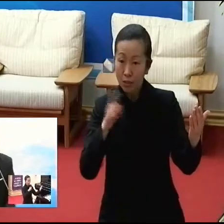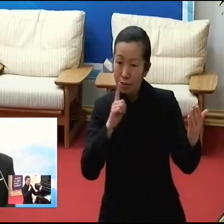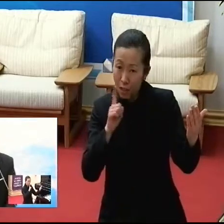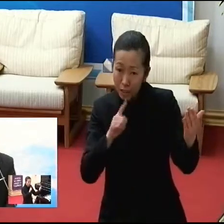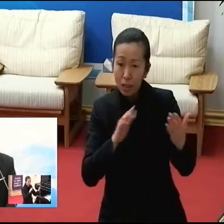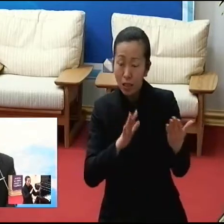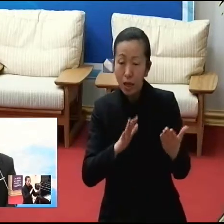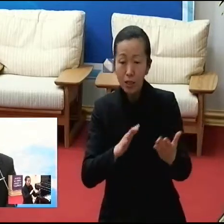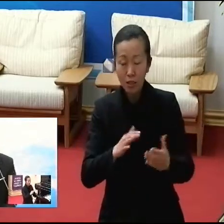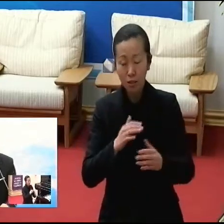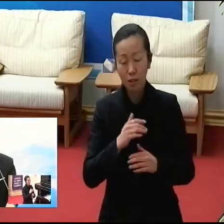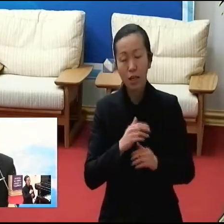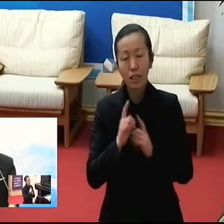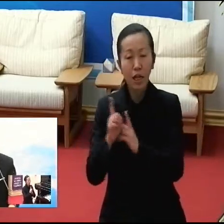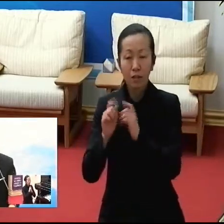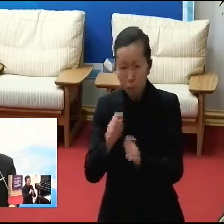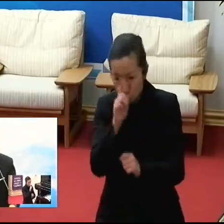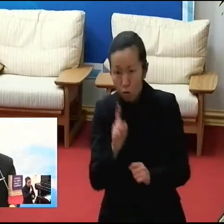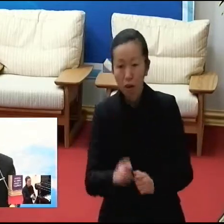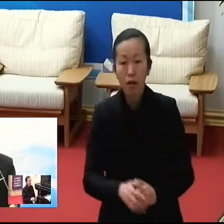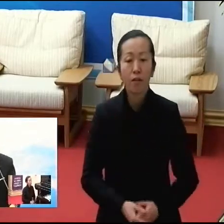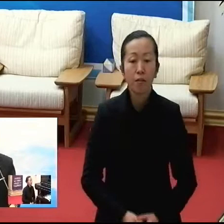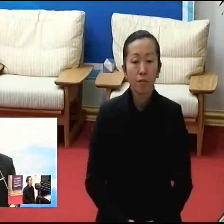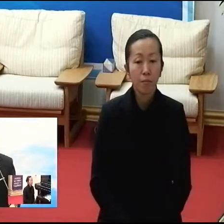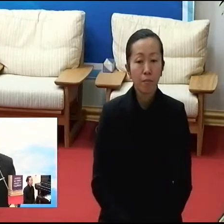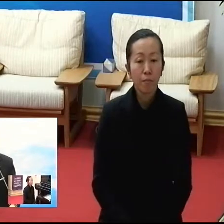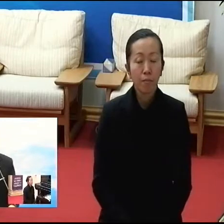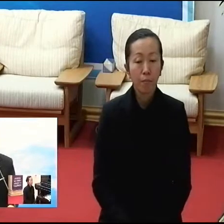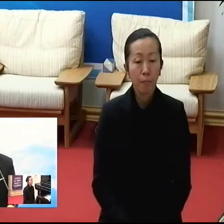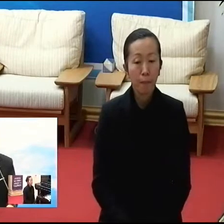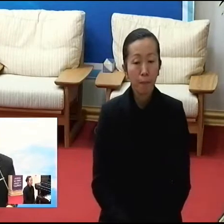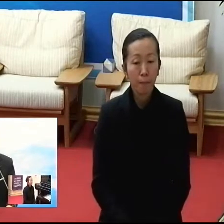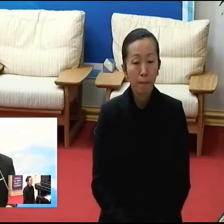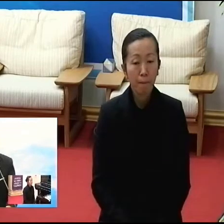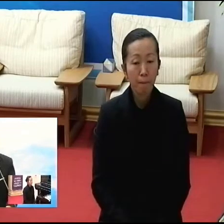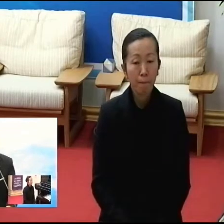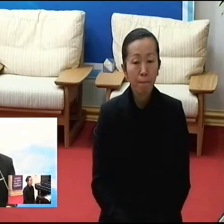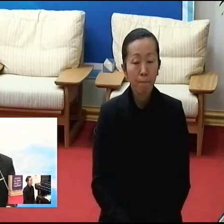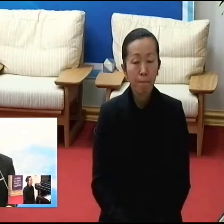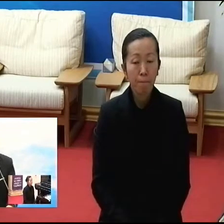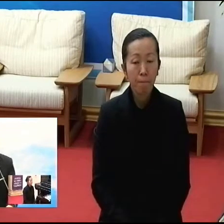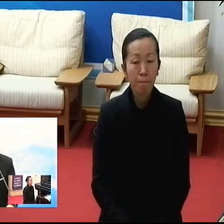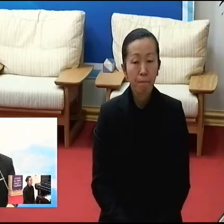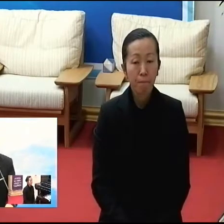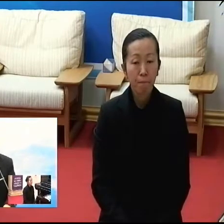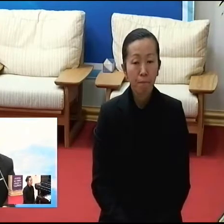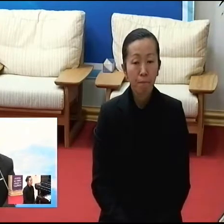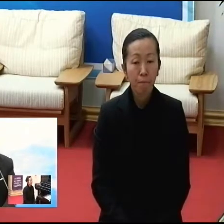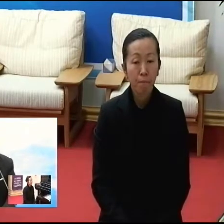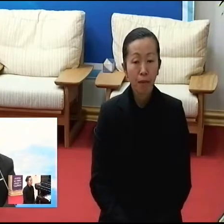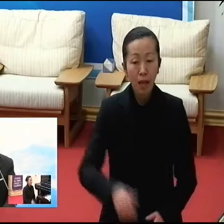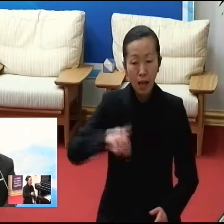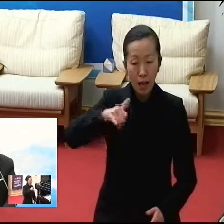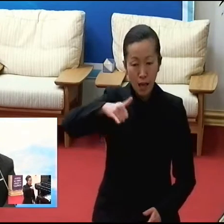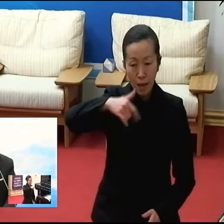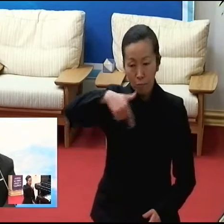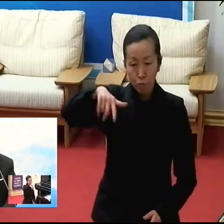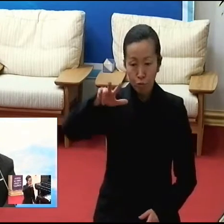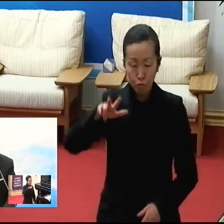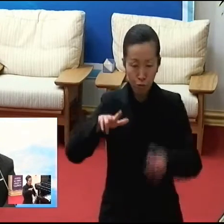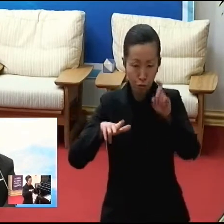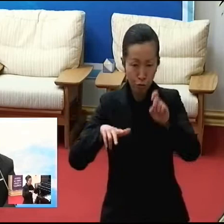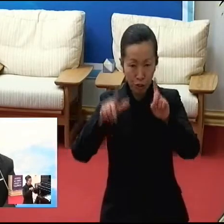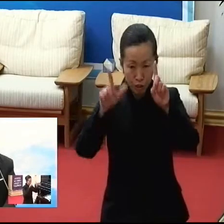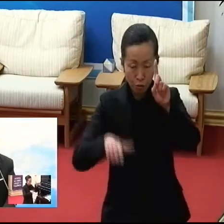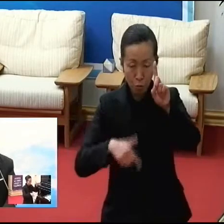してみてください。 히브리서 11장 6절에 믿음이 없이는 하나님을 기쁘시게 못한다 그랬습니다. ヘブル11章